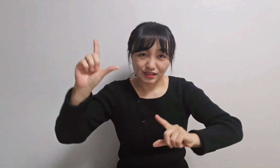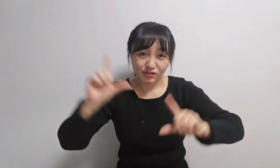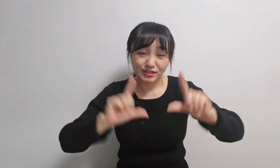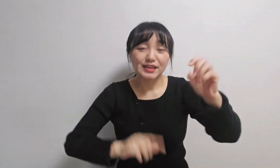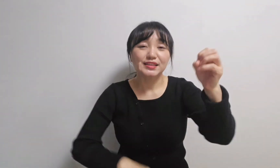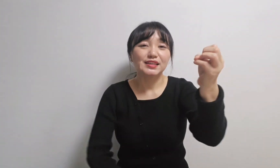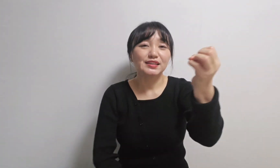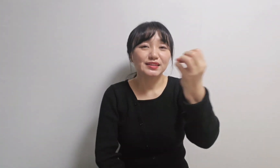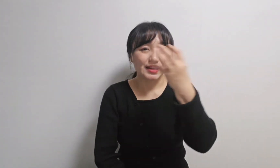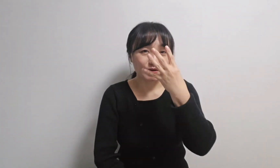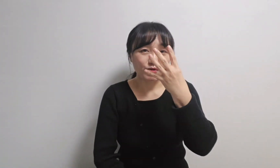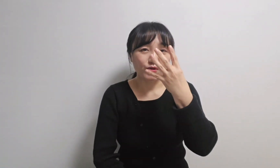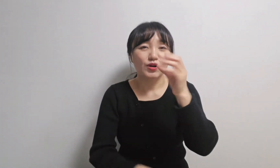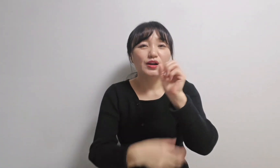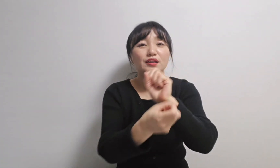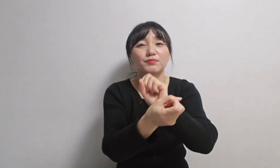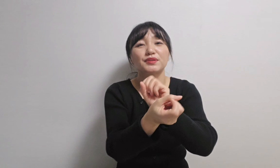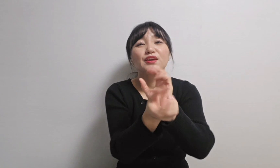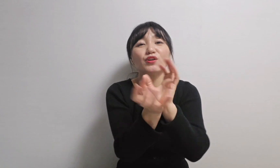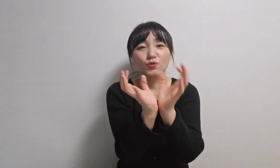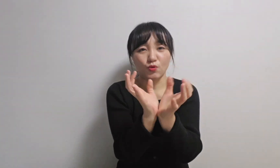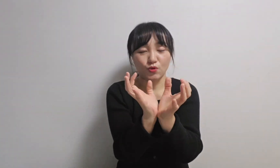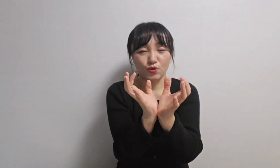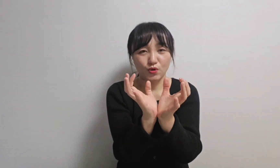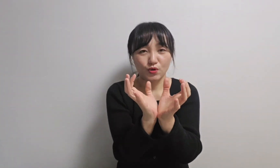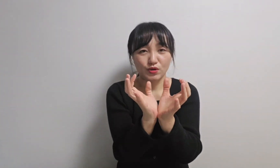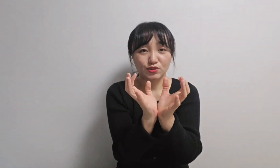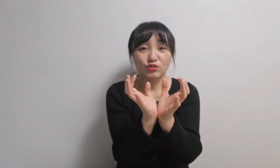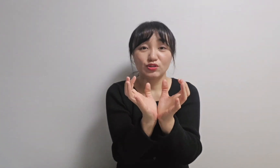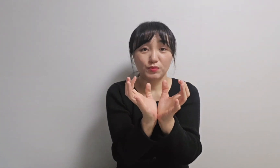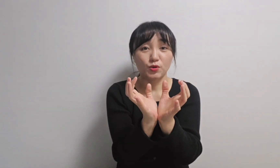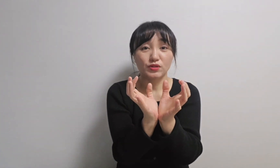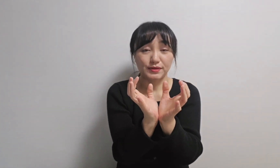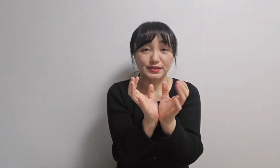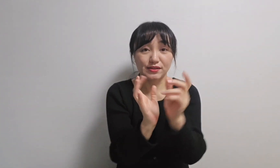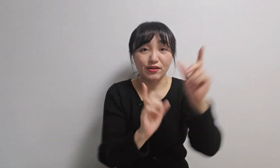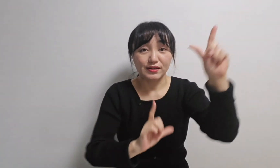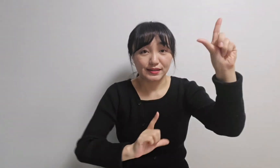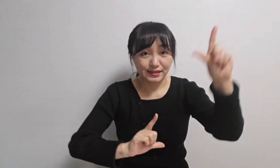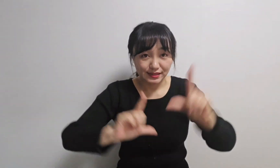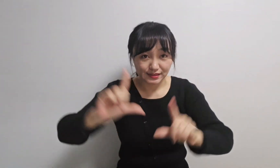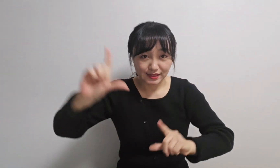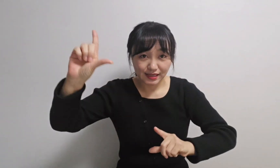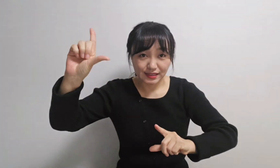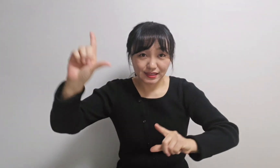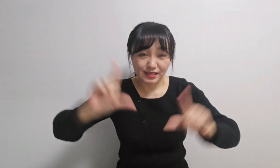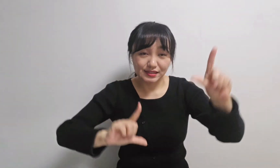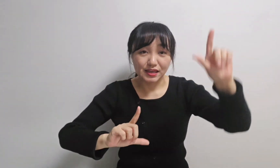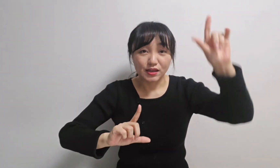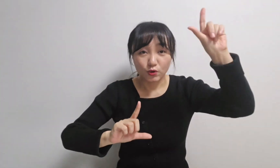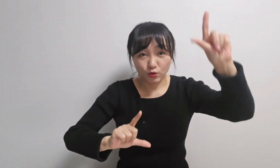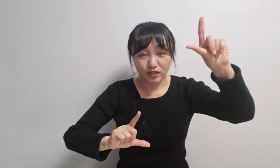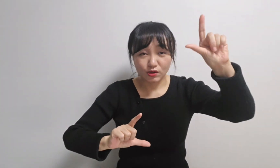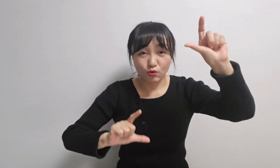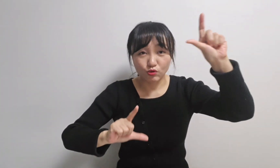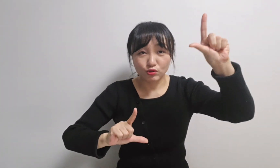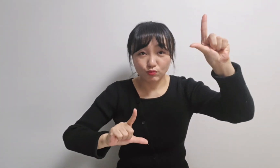그래서 생긴 대로 피어도. 저는 이렇게 표현해봤어요. 생긴 이제 이렇게 해서